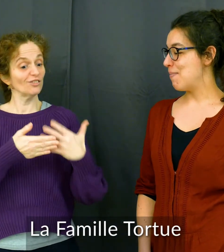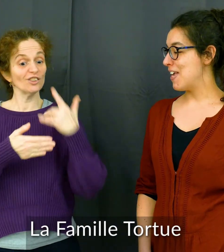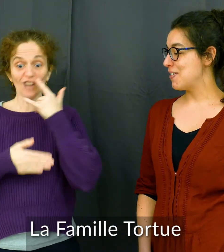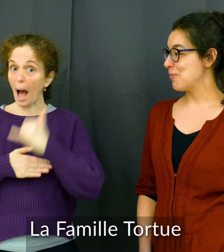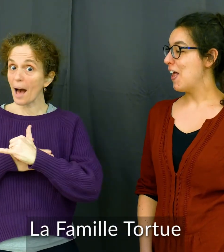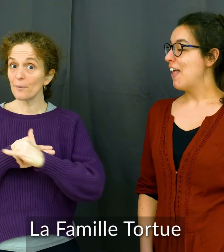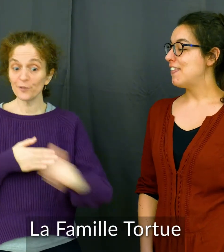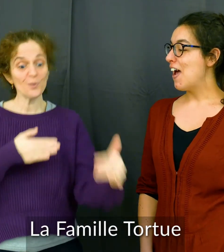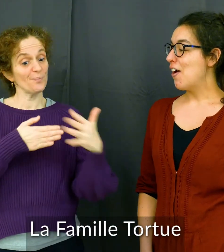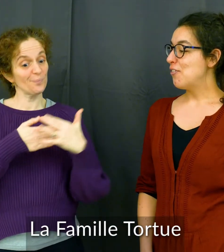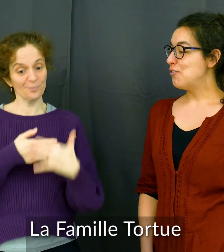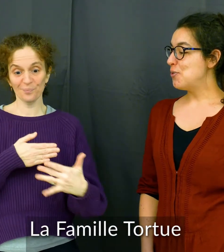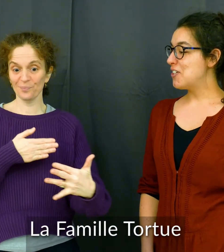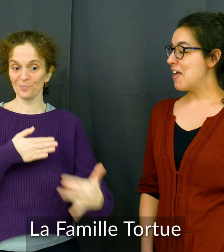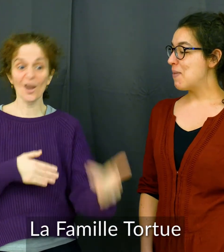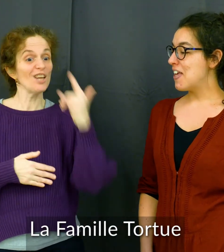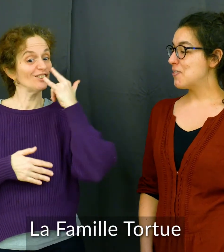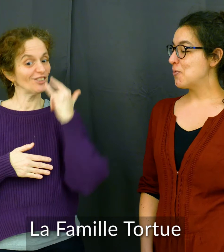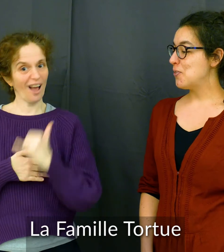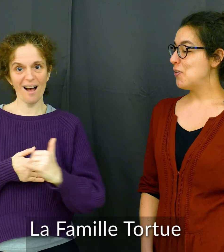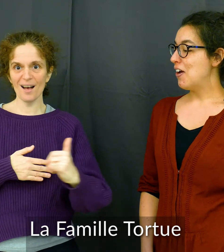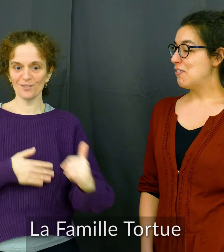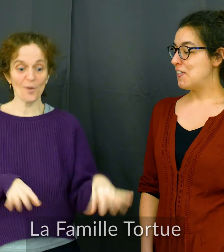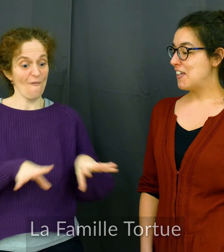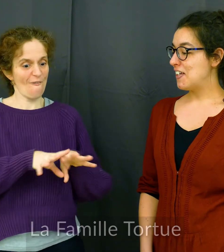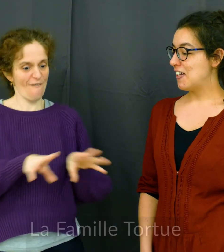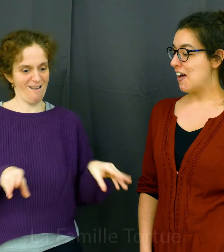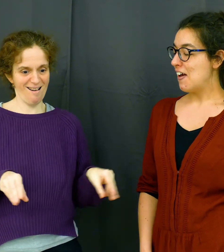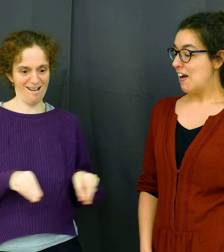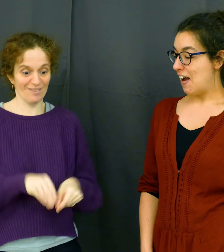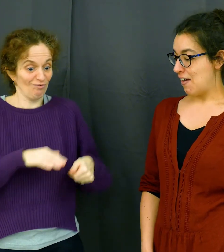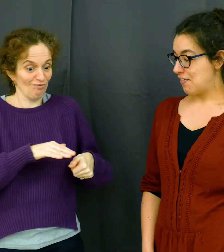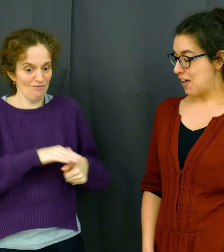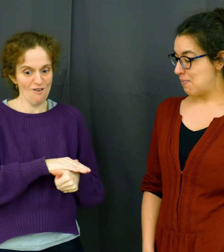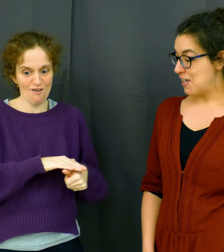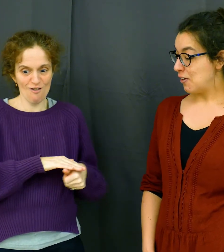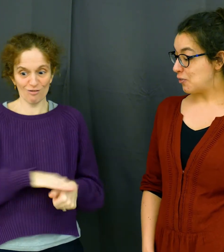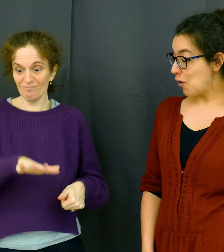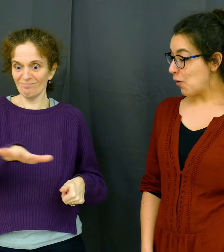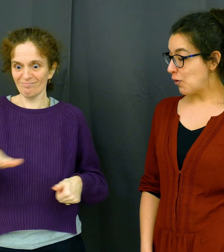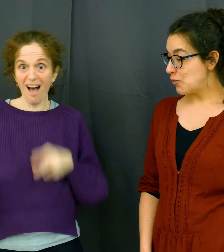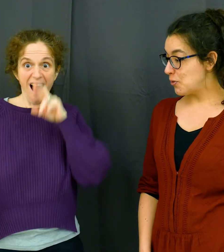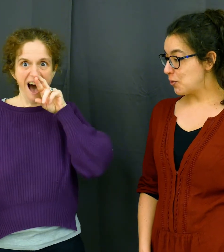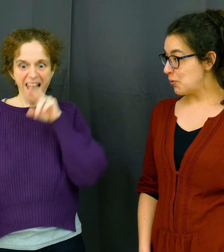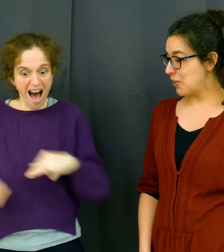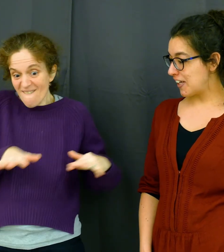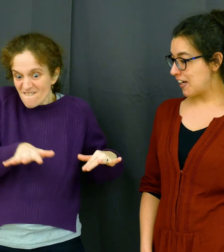Jamais on n'a vu, jamais on ne verra la famille tortue courir